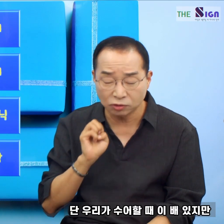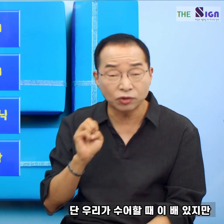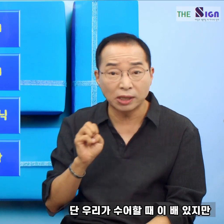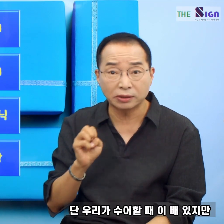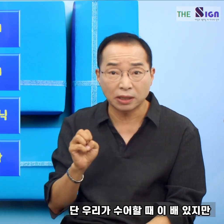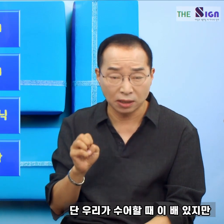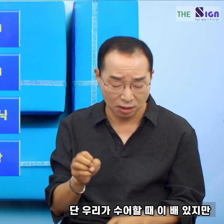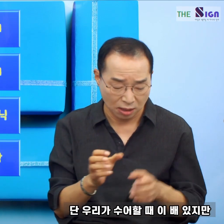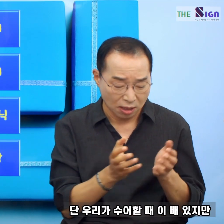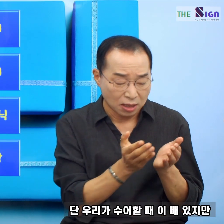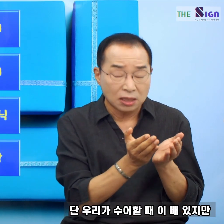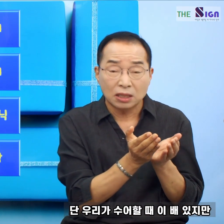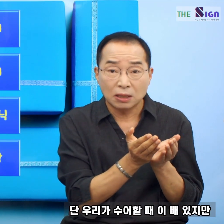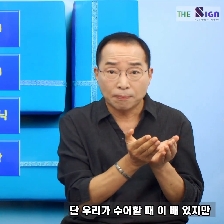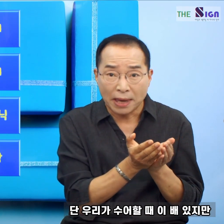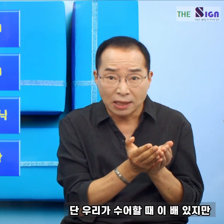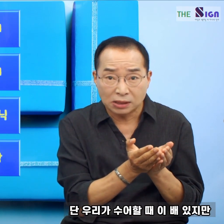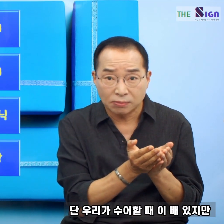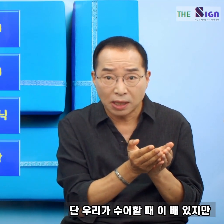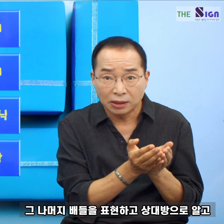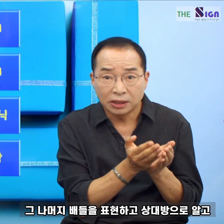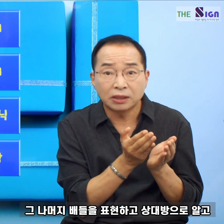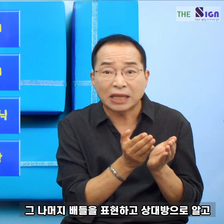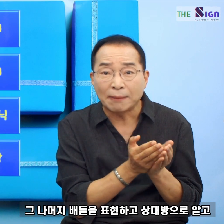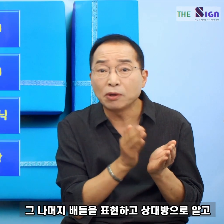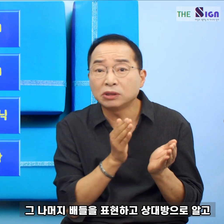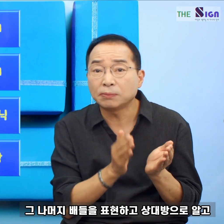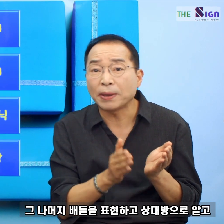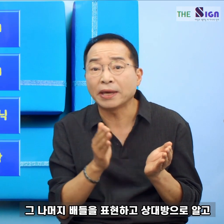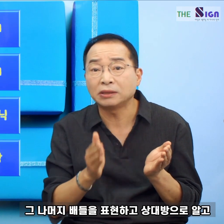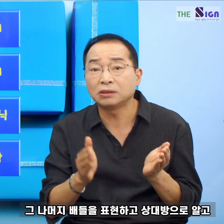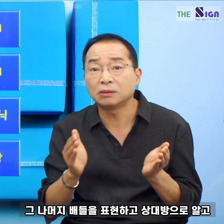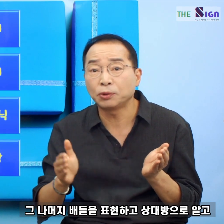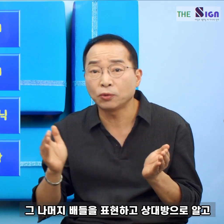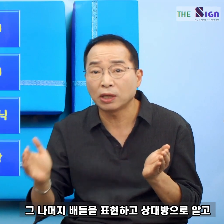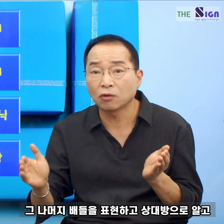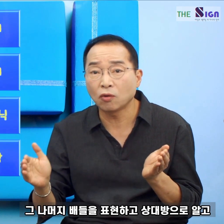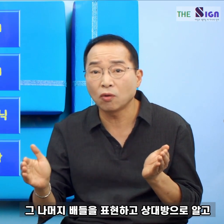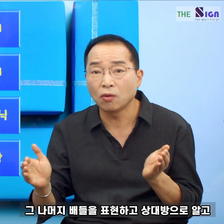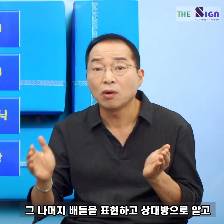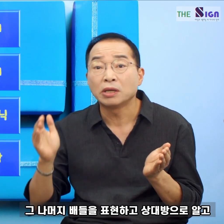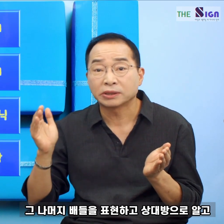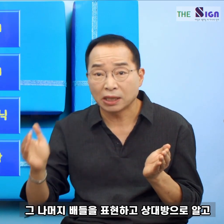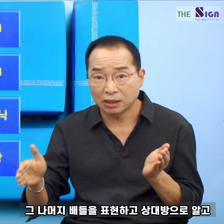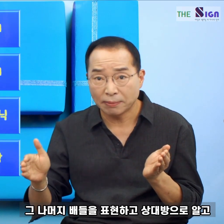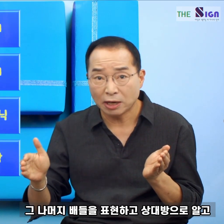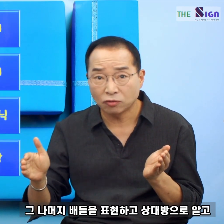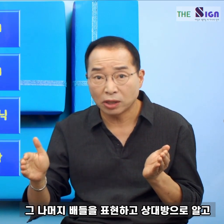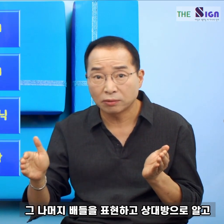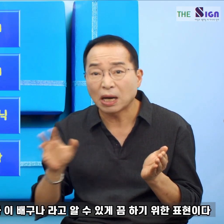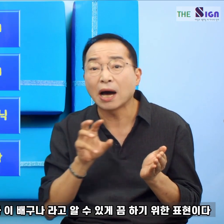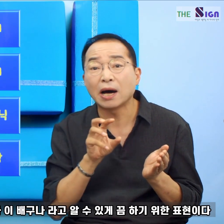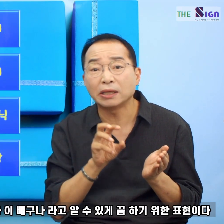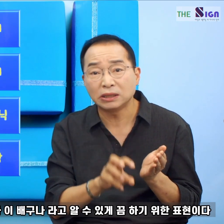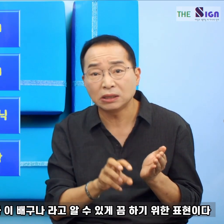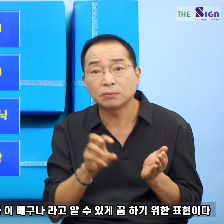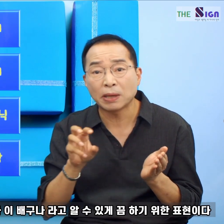수화할 때 이 배 있지만 그 나머지 배들을 표현하고 상대방으로 하여금 이